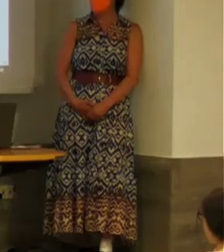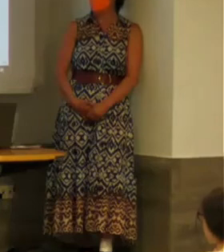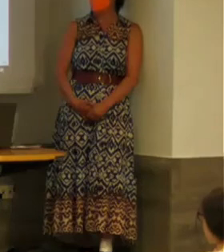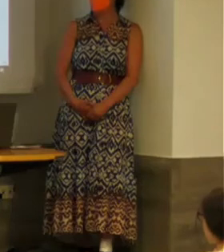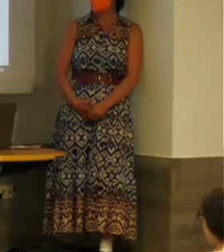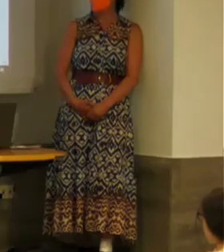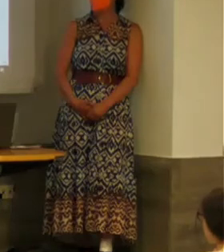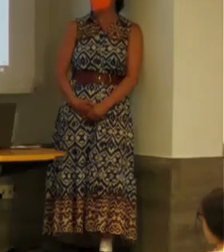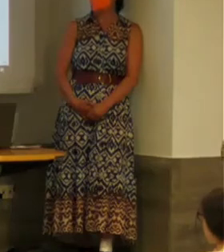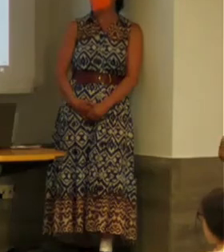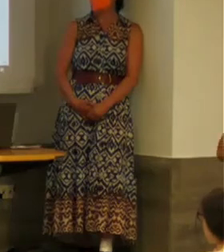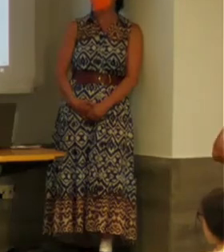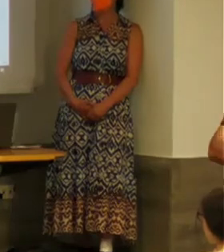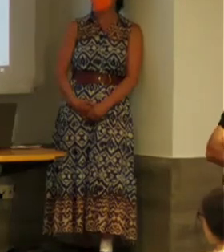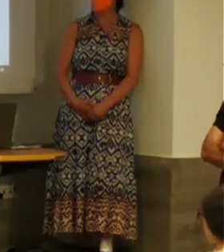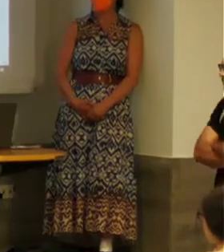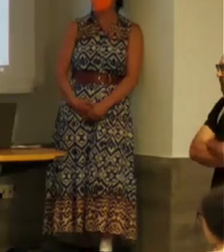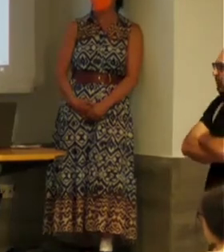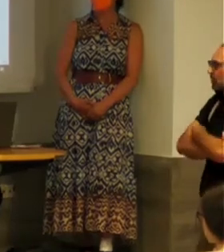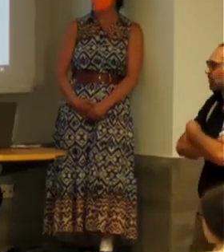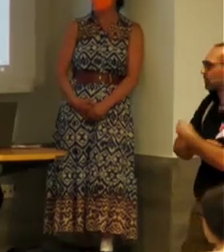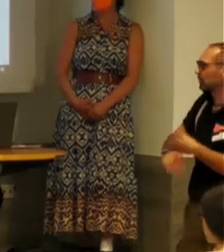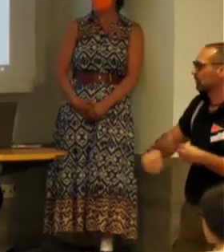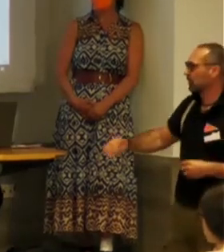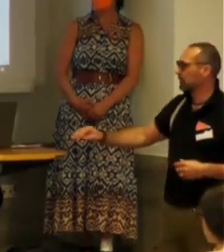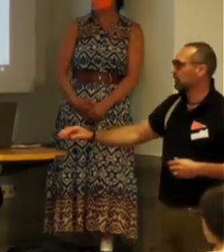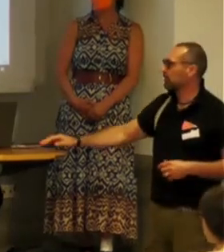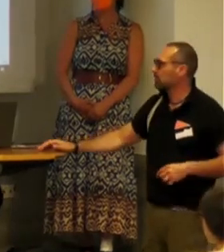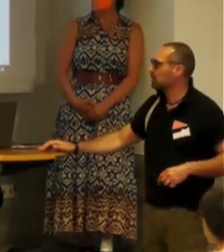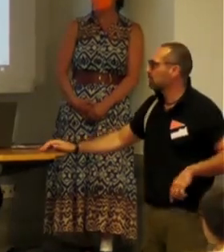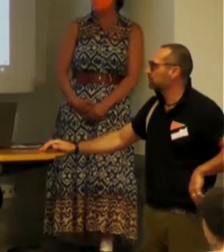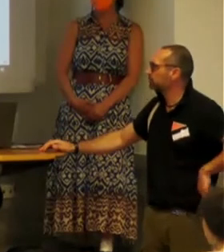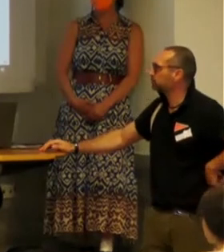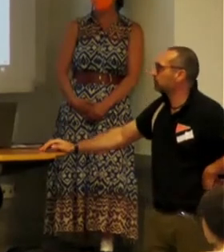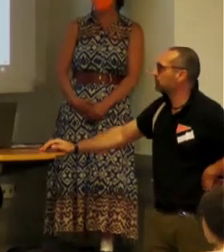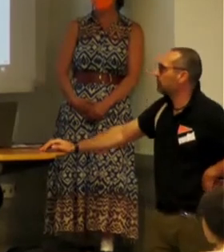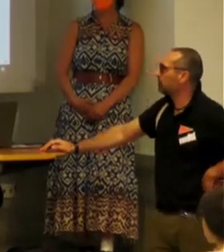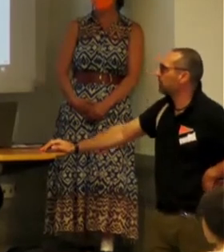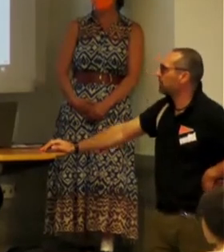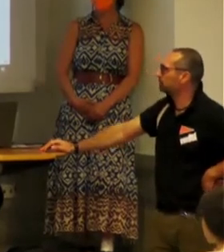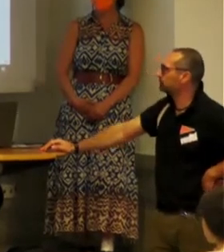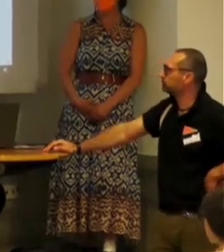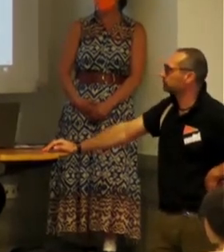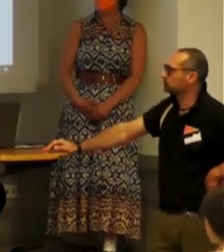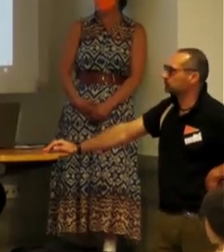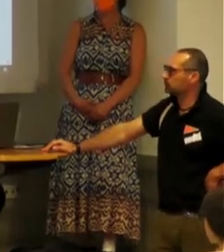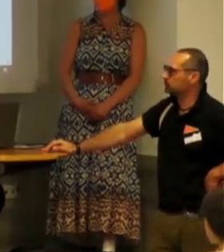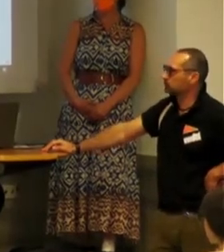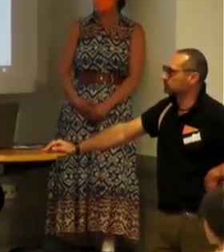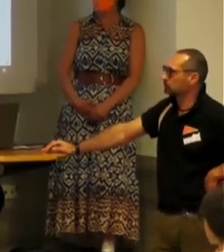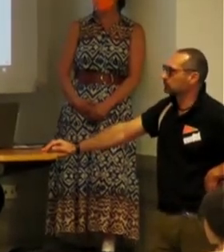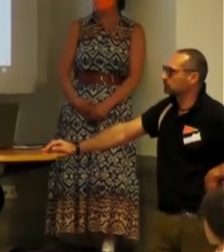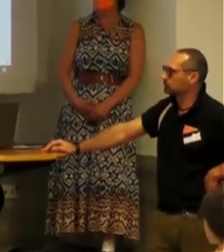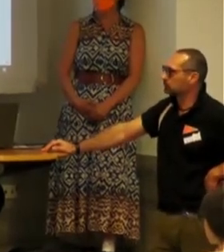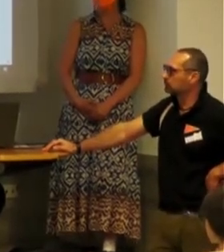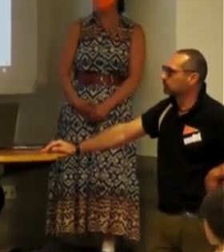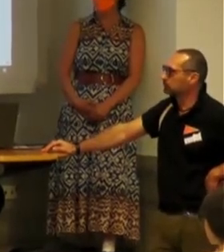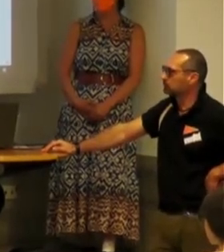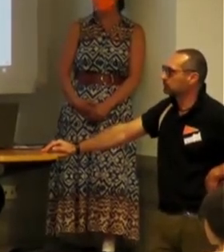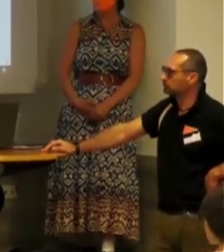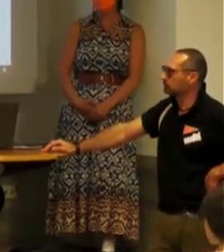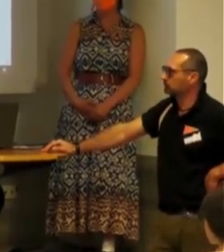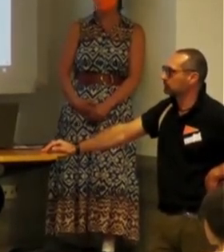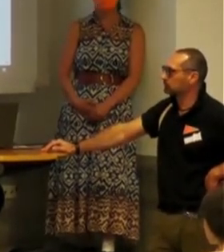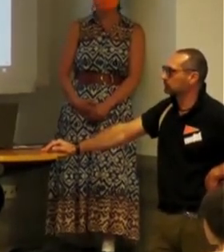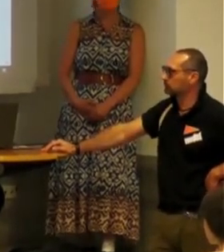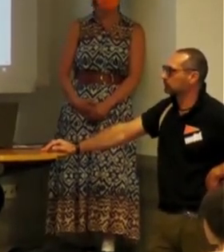volevo sapere se... I docenti hanno già pubblicato i programmi e quelli che sono relativi al